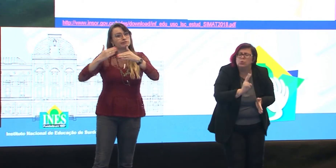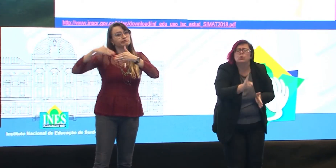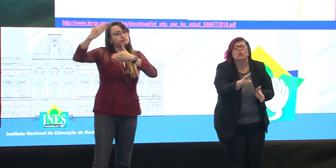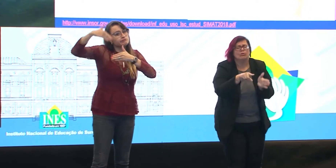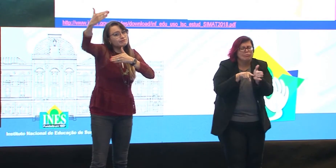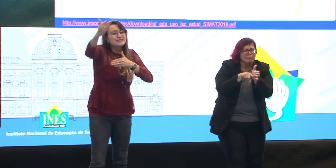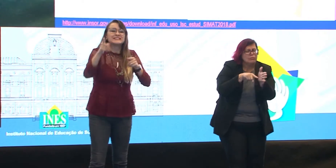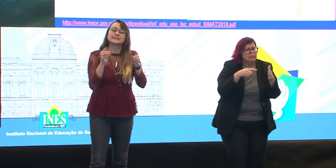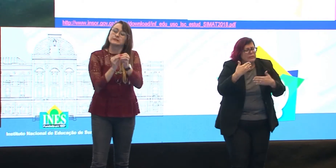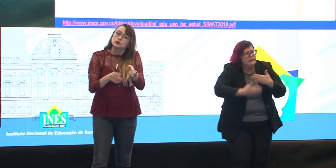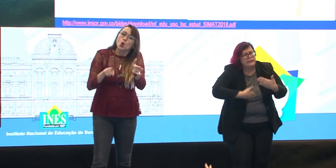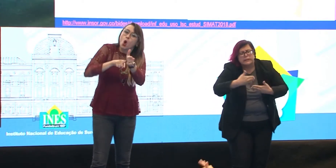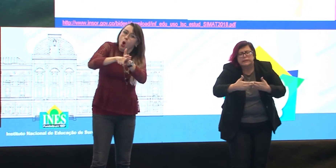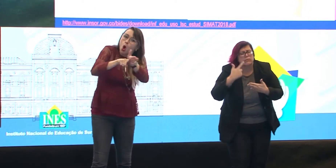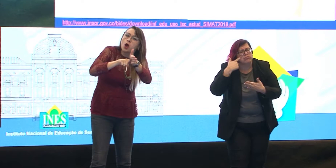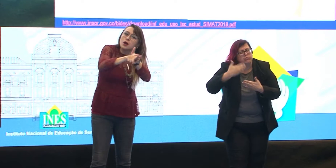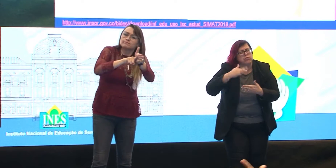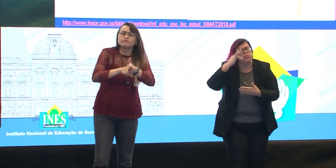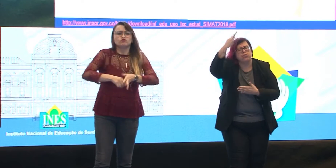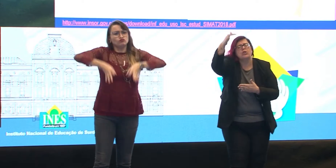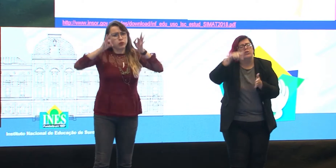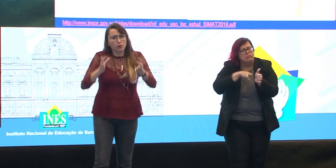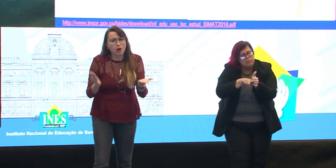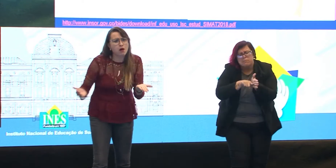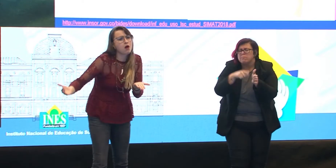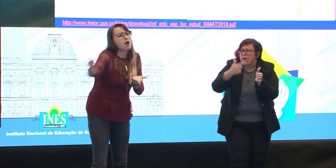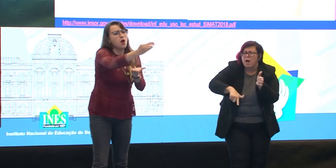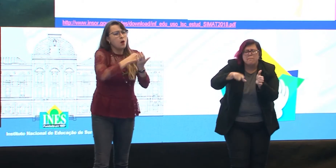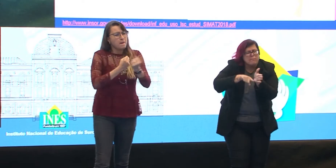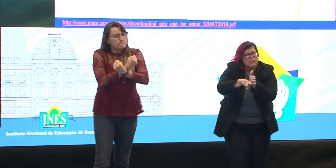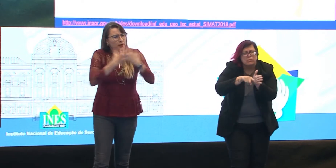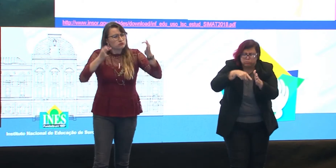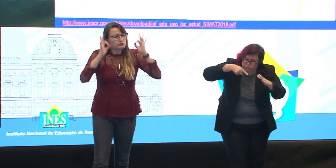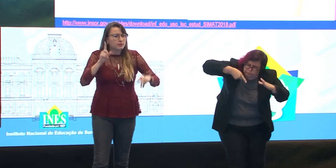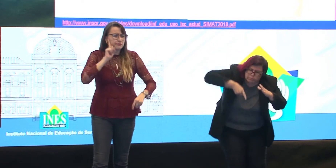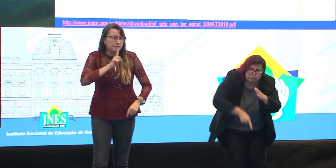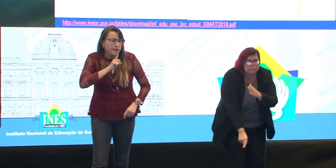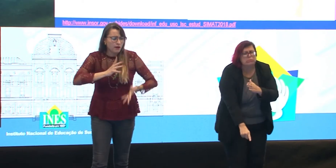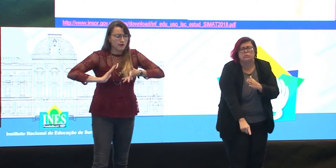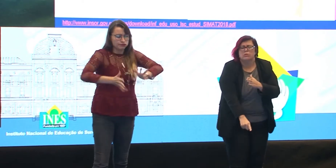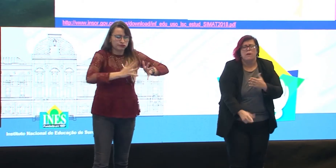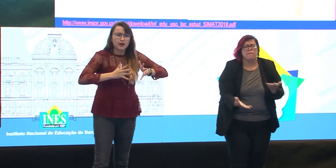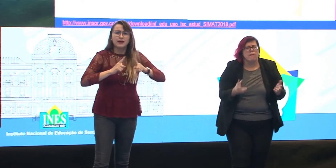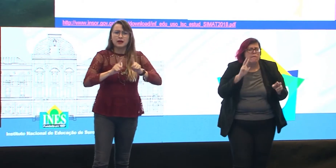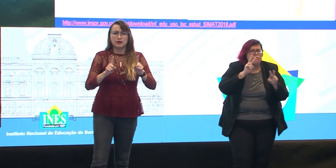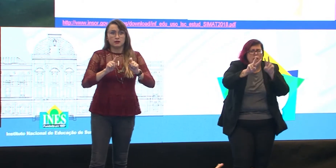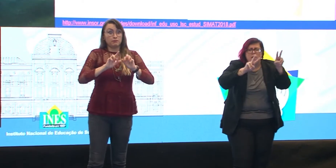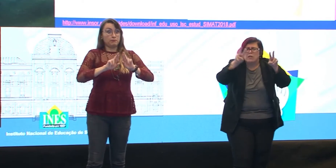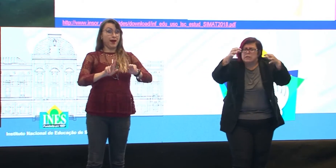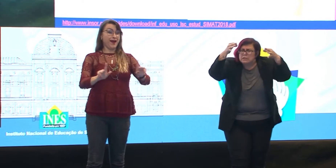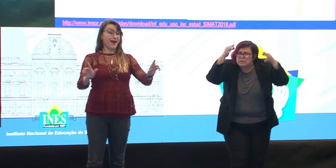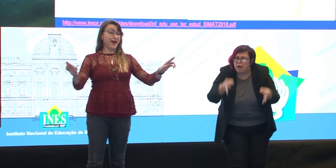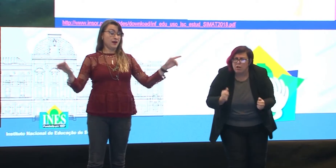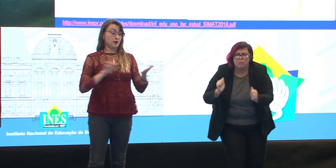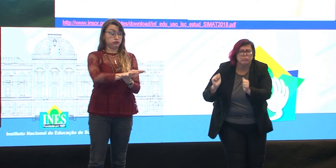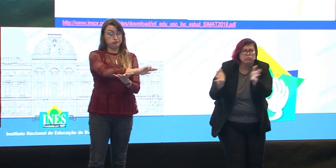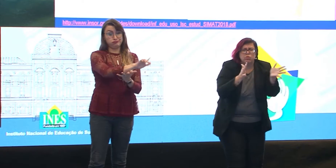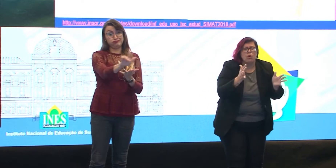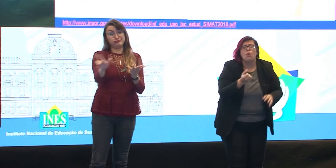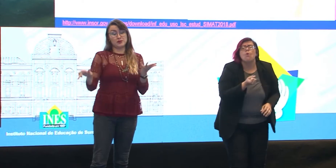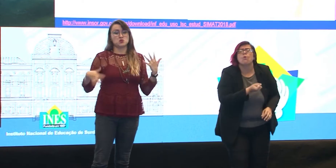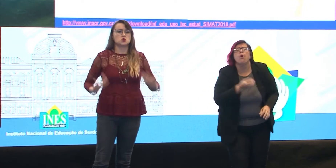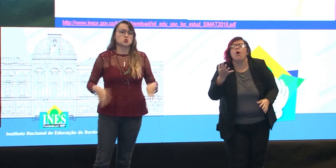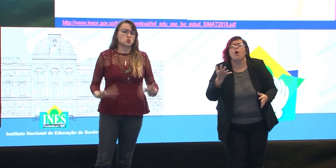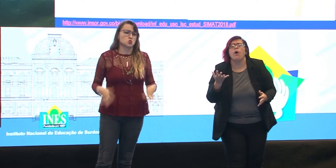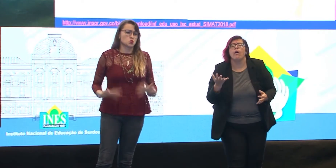a densidade da população de surdos nessas regiões. Ou seja, pesquisas precisam continuar sendo feitas para a gente tentar chegar